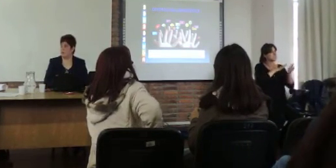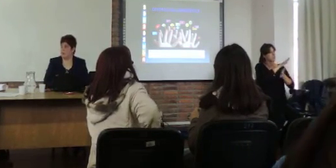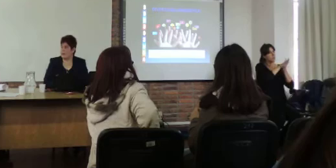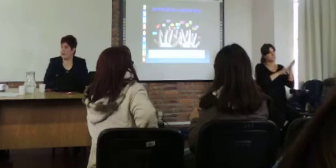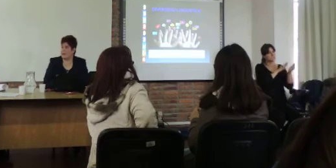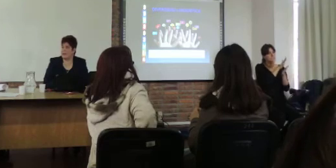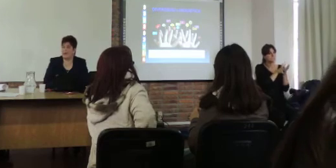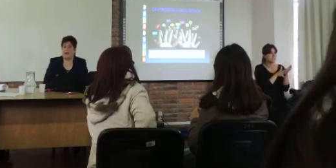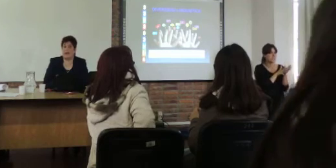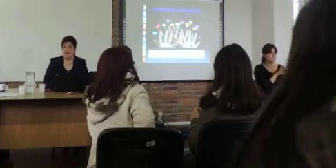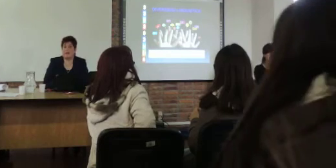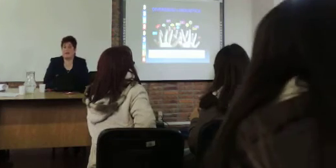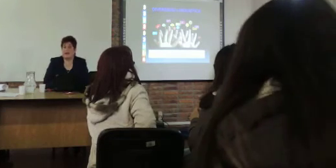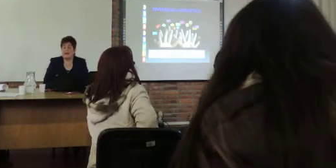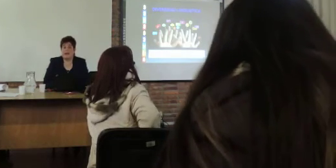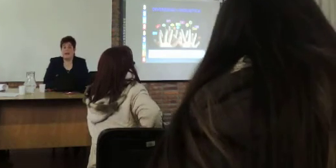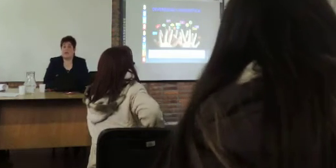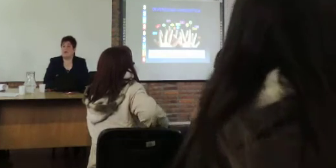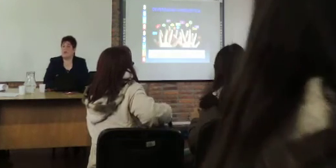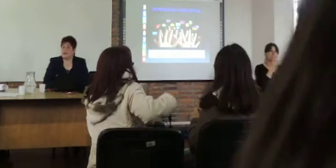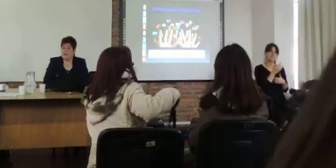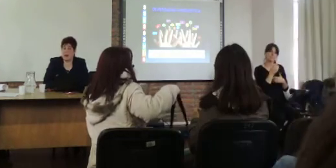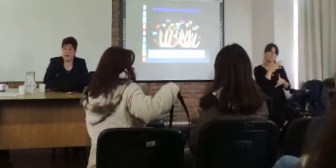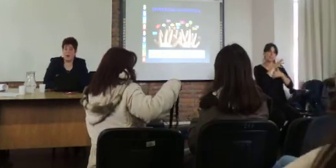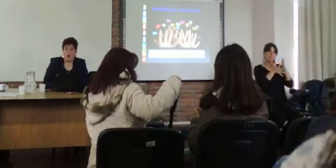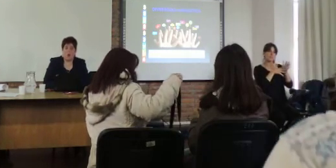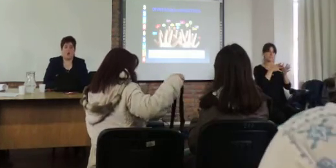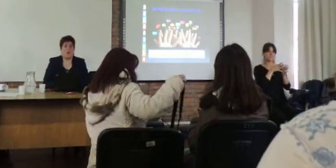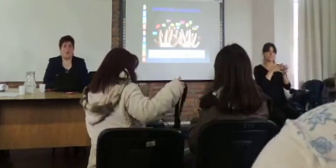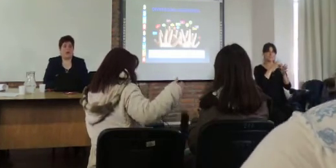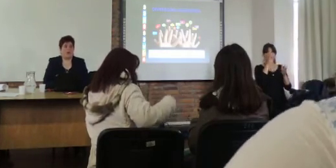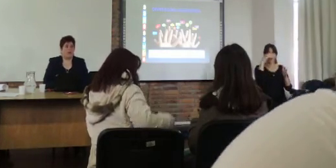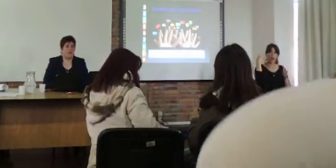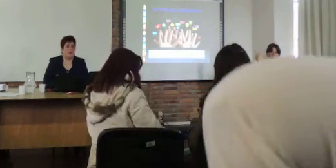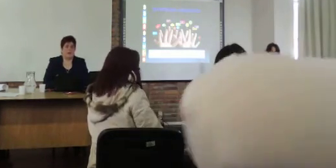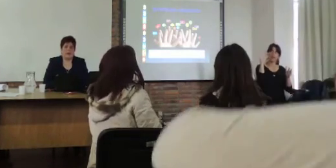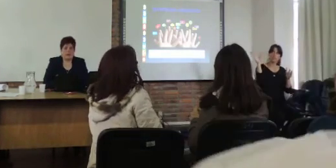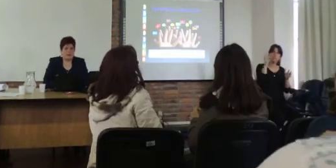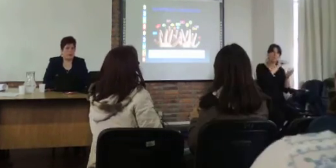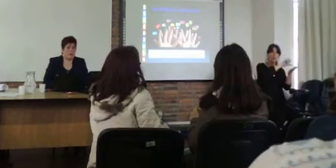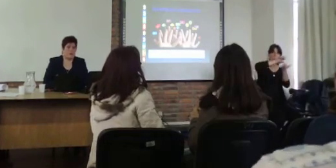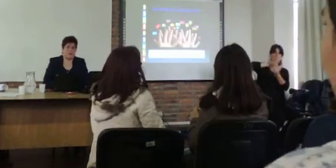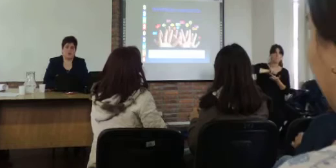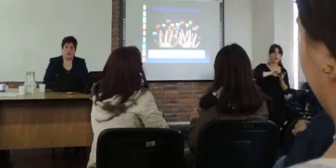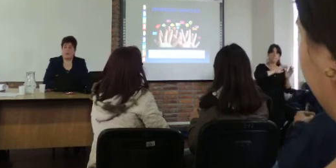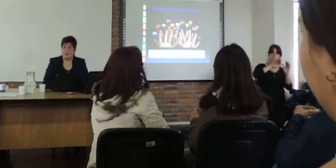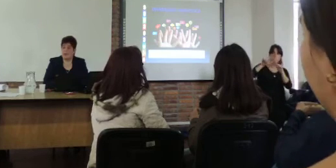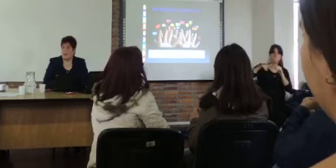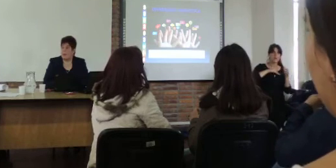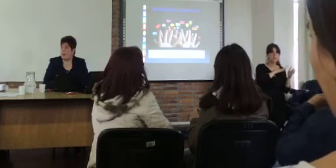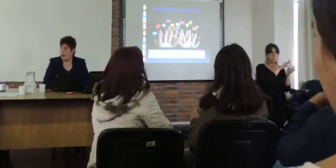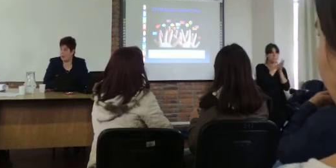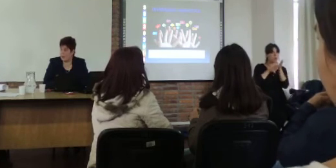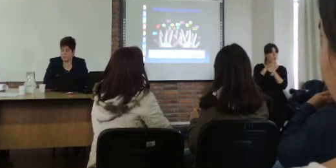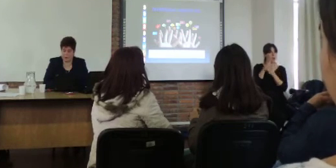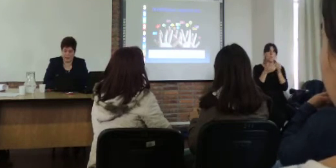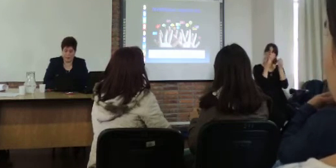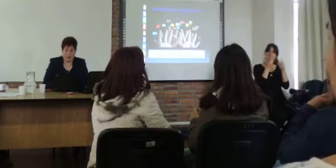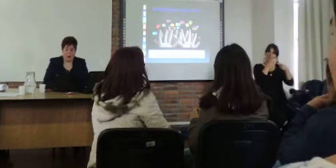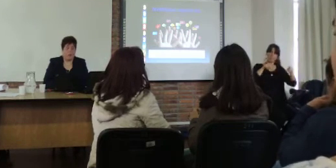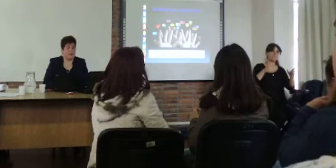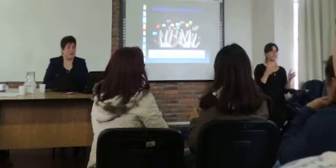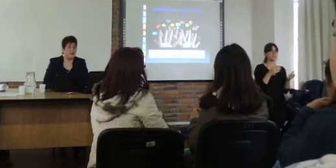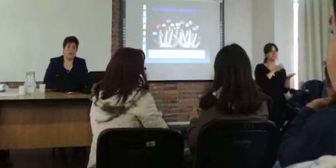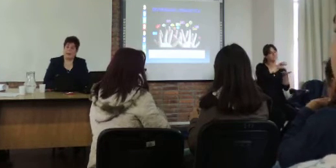y las lenguas espaciales, dicen que la lengua de señas es universal. ¿O cómo es que no todos los países, no todas las personas sordas utilizan las mismas lenguas,